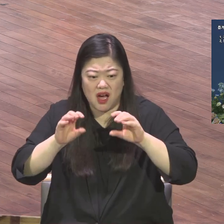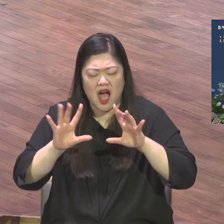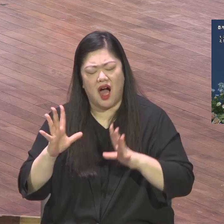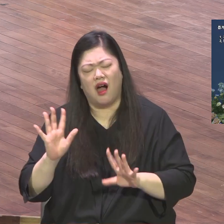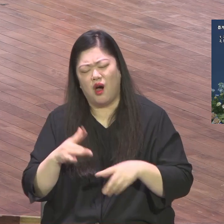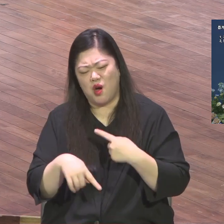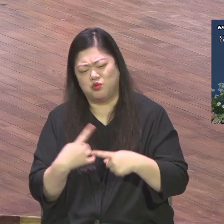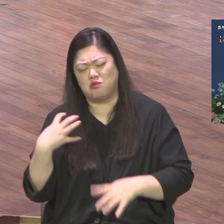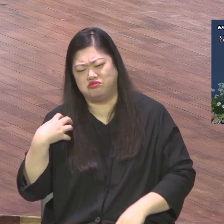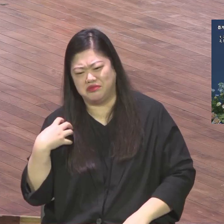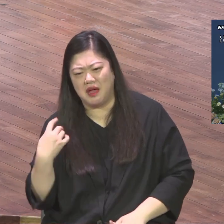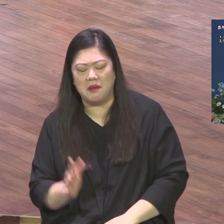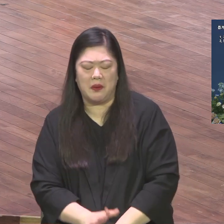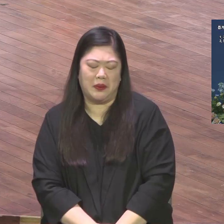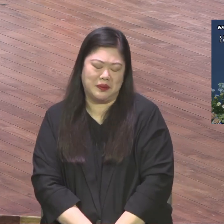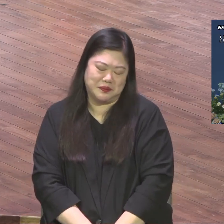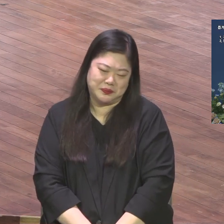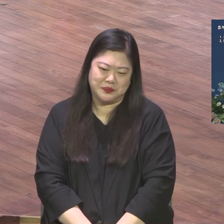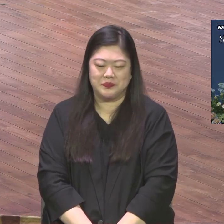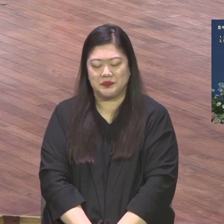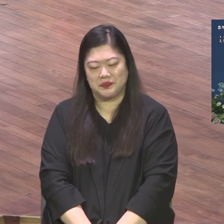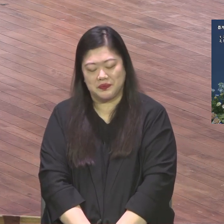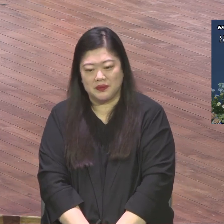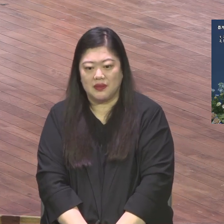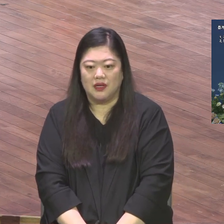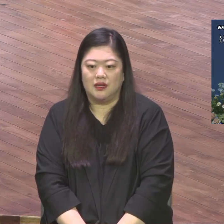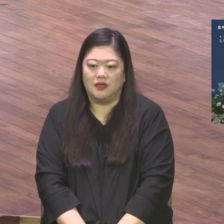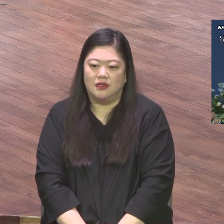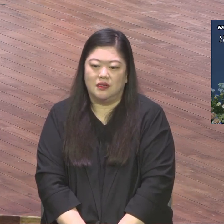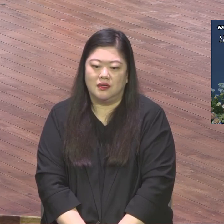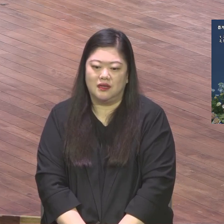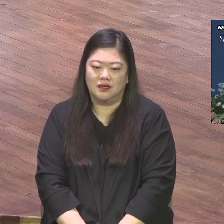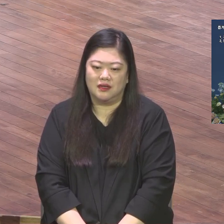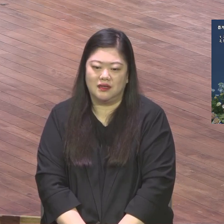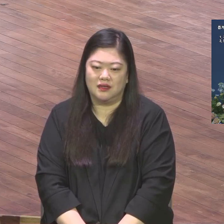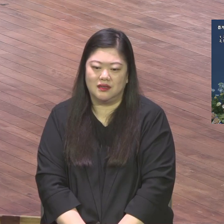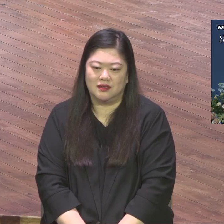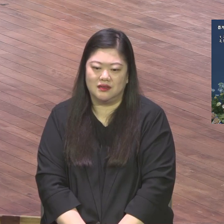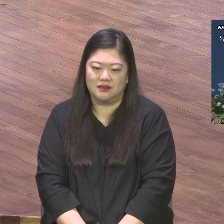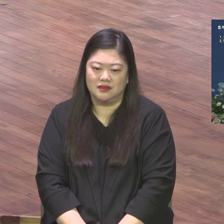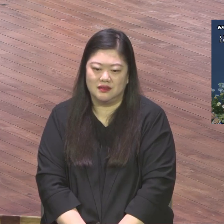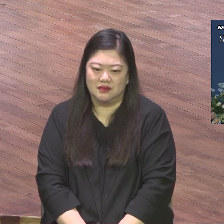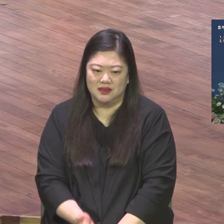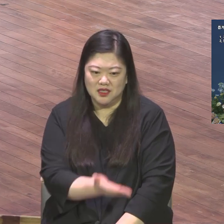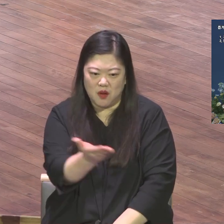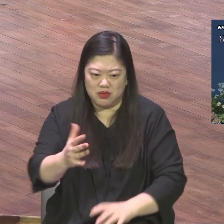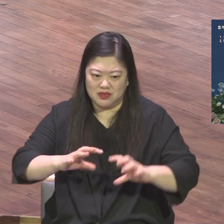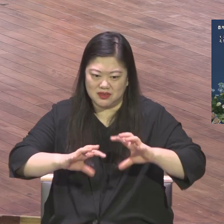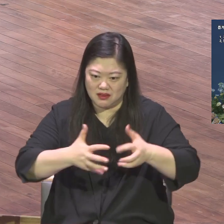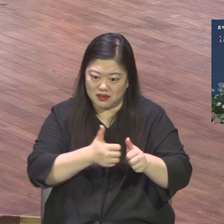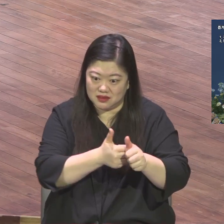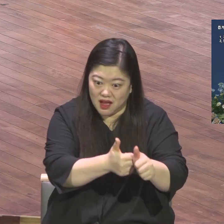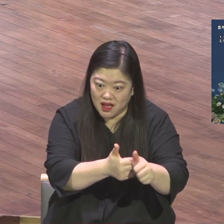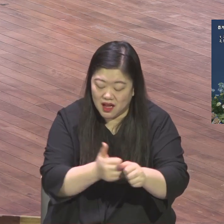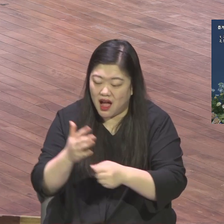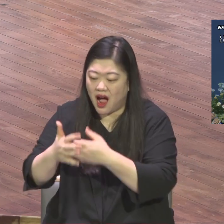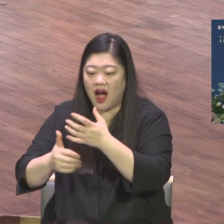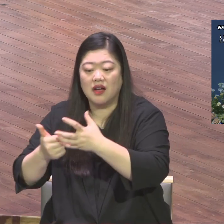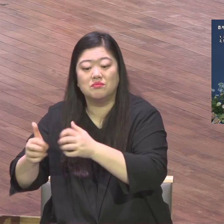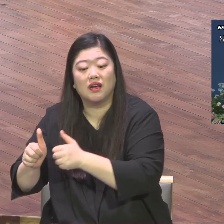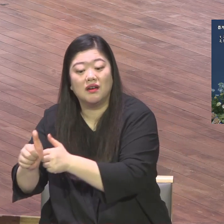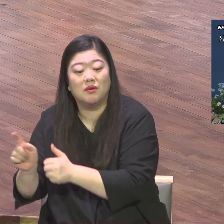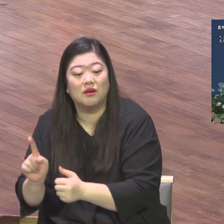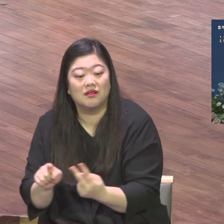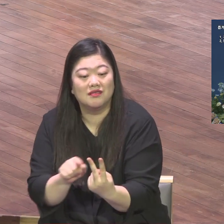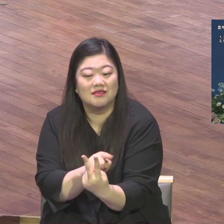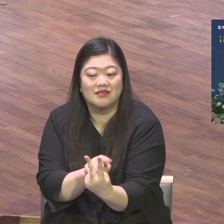부담되잖아요. 얼마나 이 상태가 세상화되어 있는가를 금방 알 수 있잖아요. 여러분 스스로 질문하면 알잖아요. 뭐 다른 사람 말할